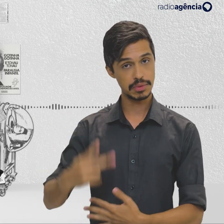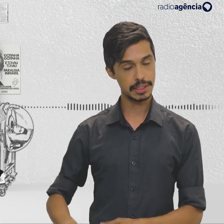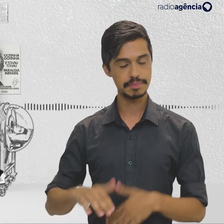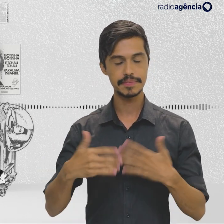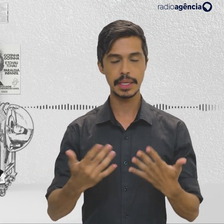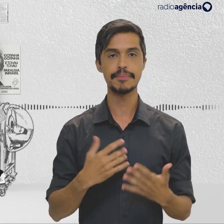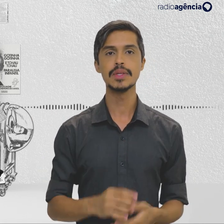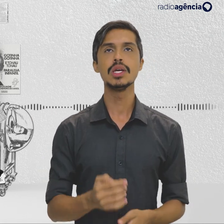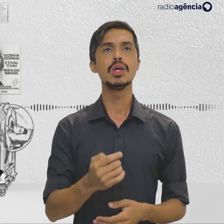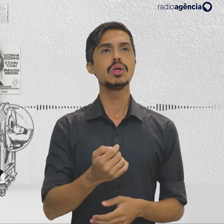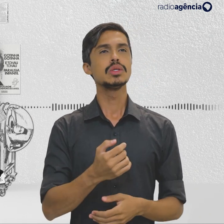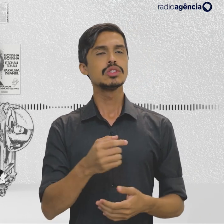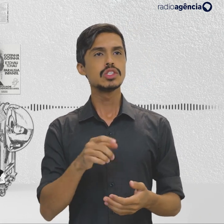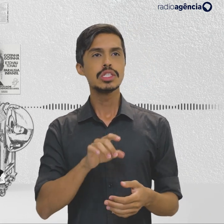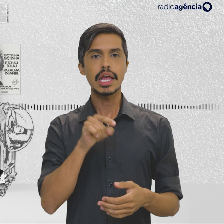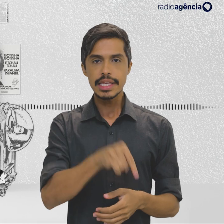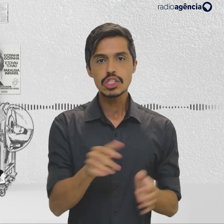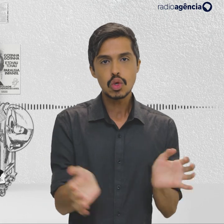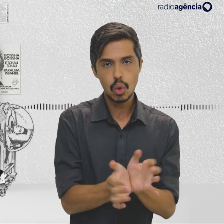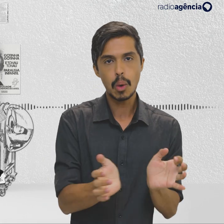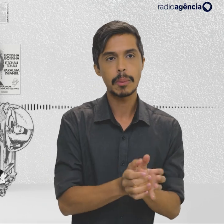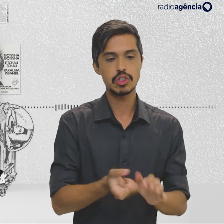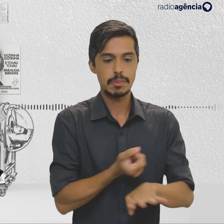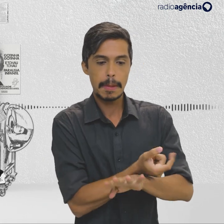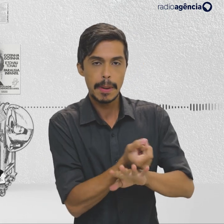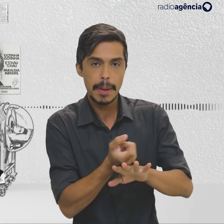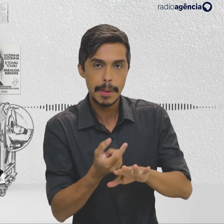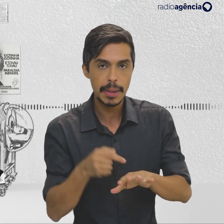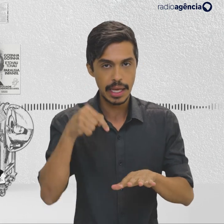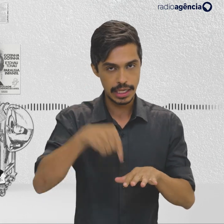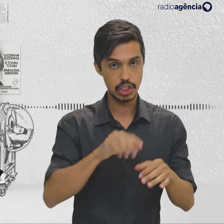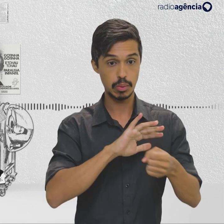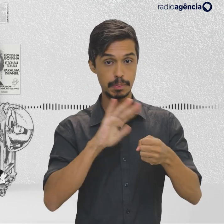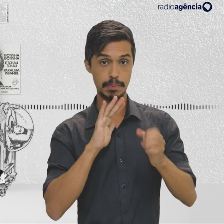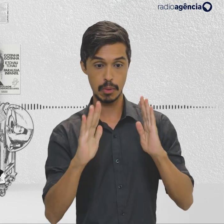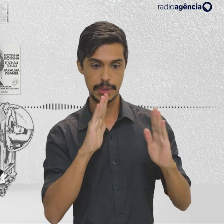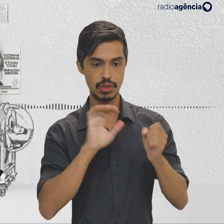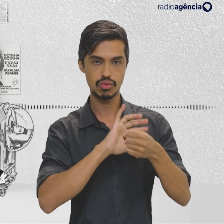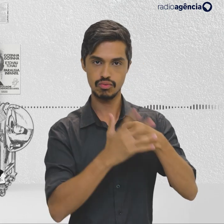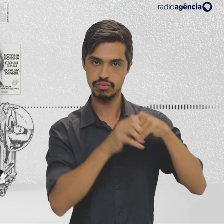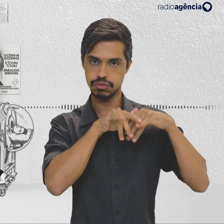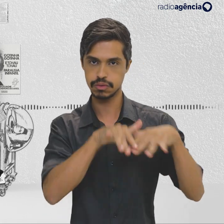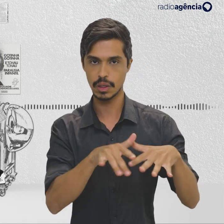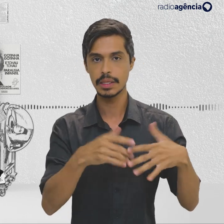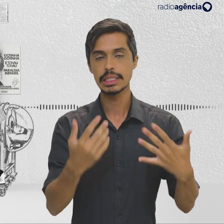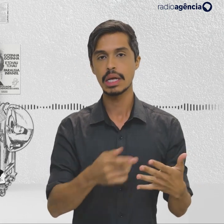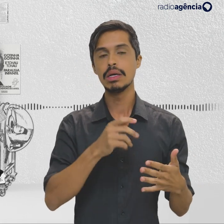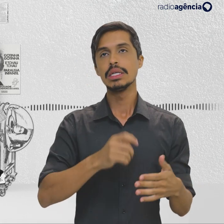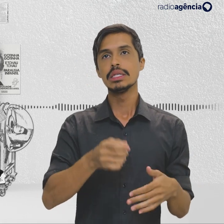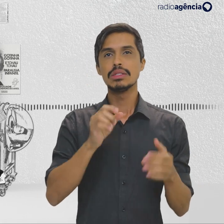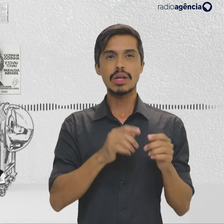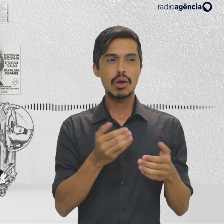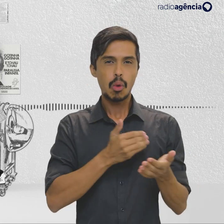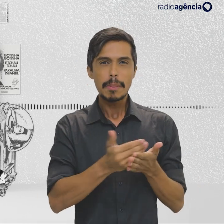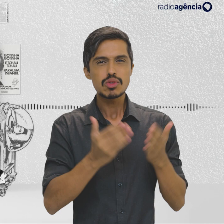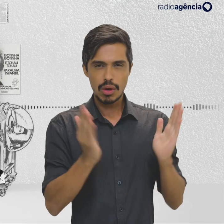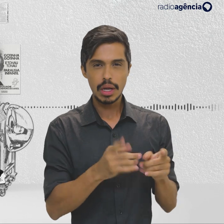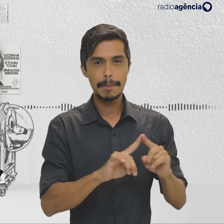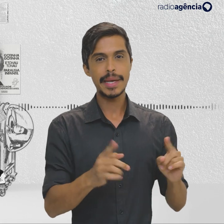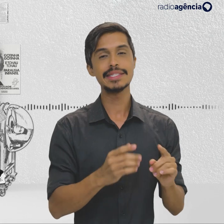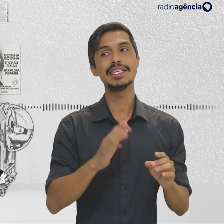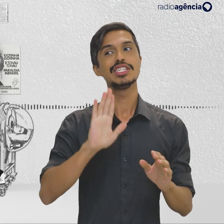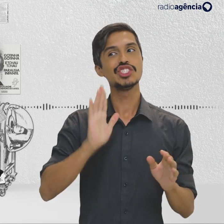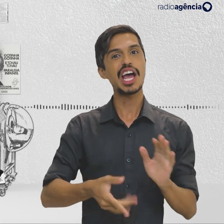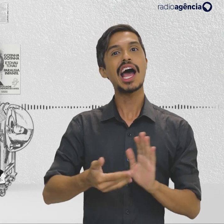disse apesar de só terem se fortalecido por aqui durante a pandemia os discursos Ant vacinas circulam pelo mundo já